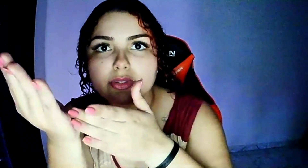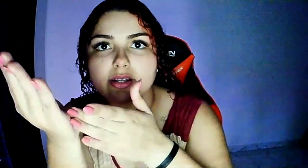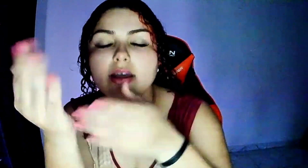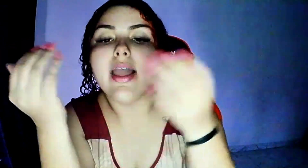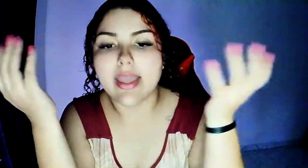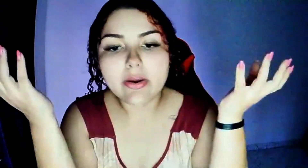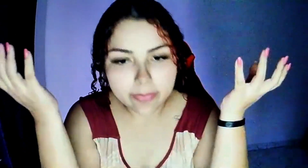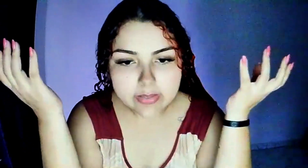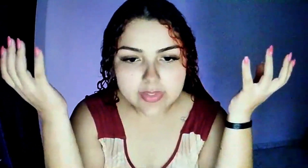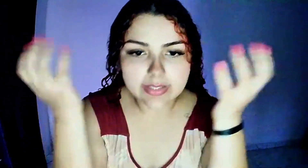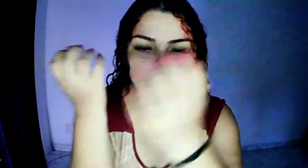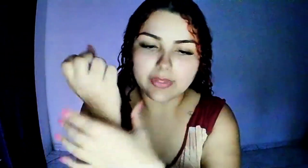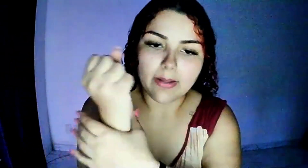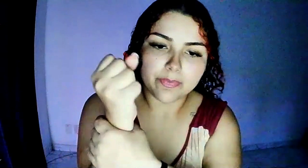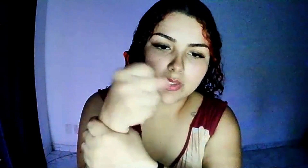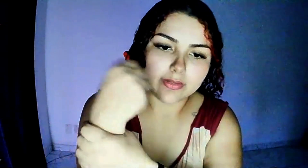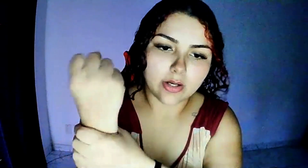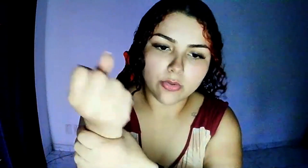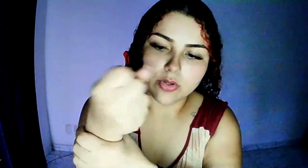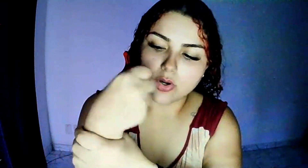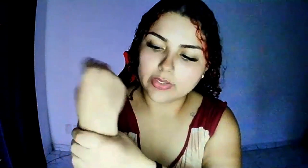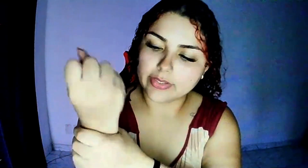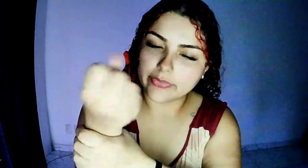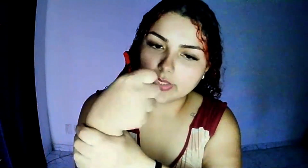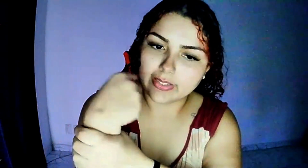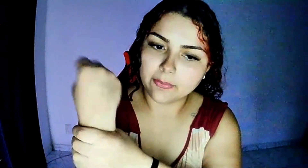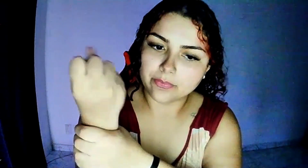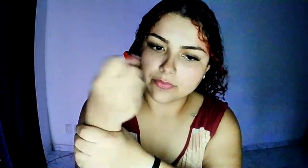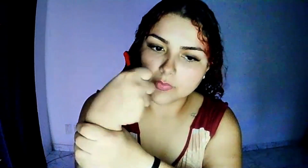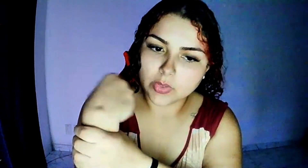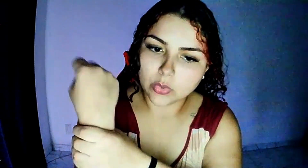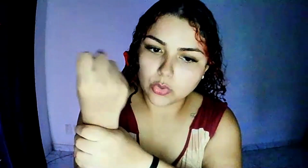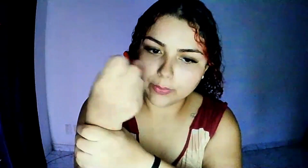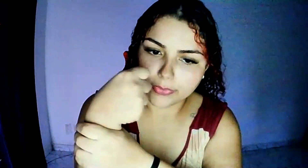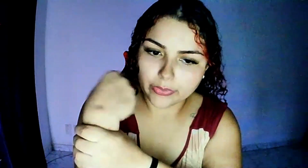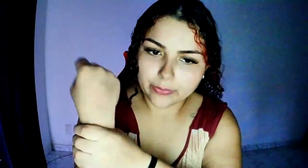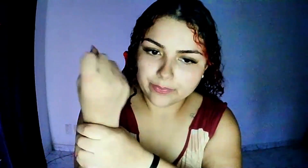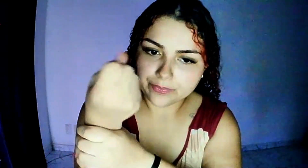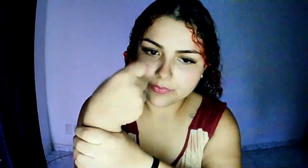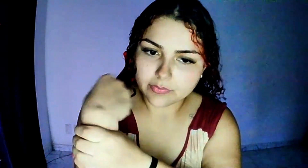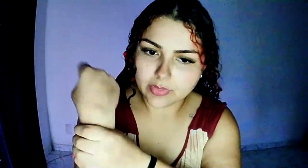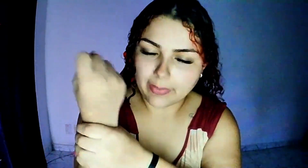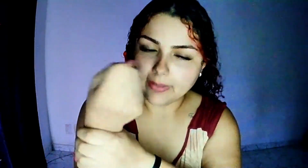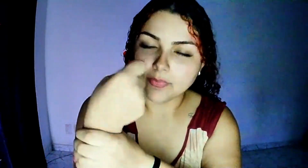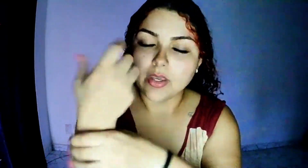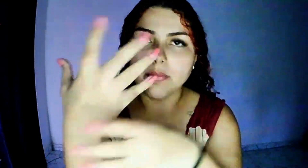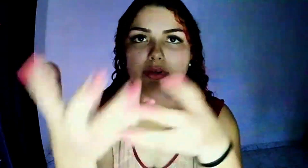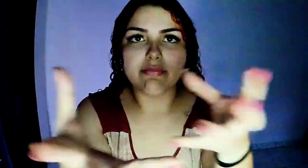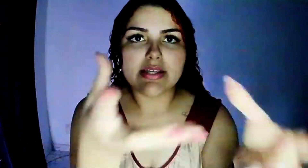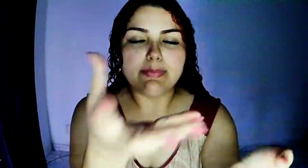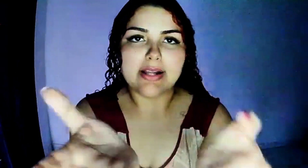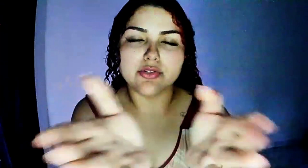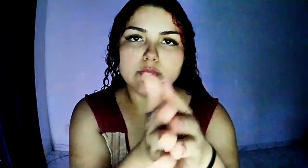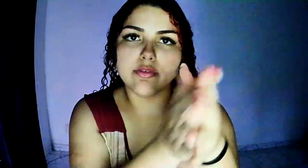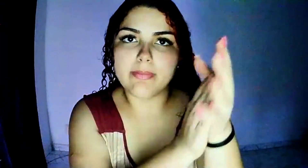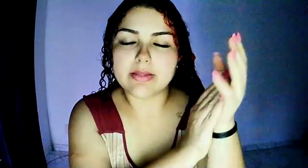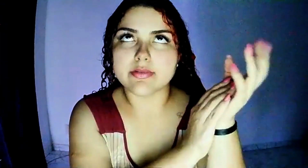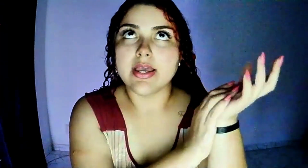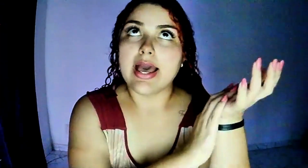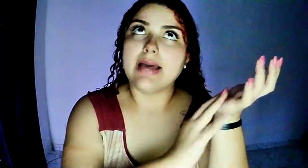fisioterapeuta é o mesmo sinal, tá? Então, rodando aqui o punho, tá bem? Porque faz parte dos movimentos. Ah,